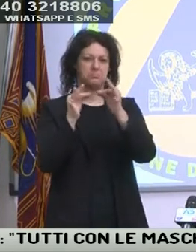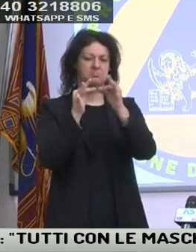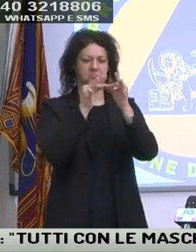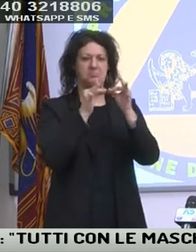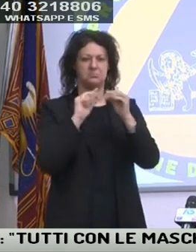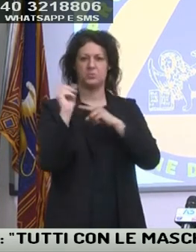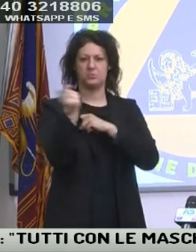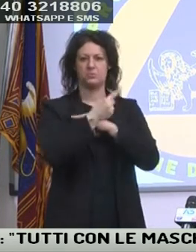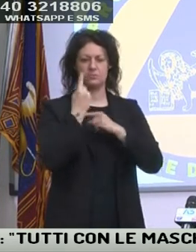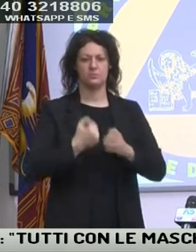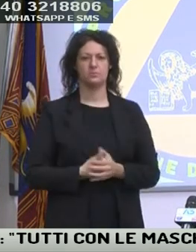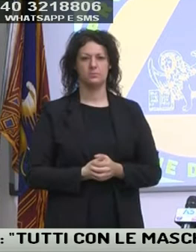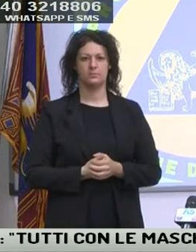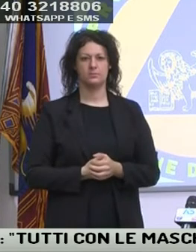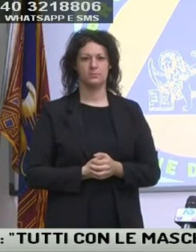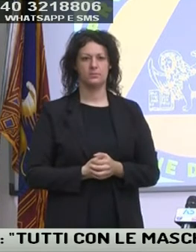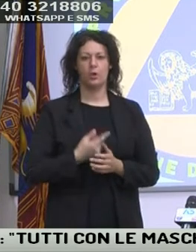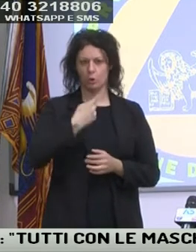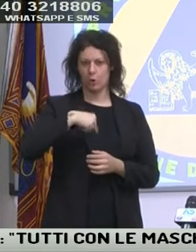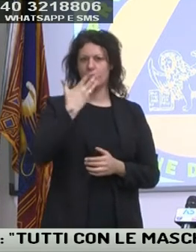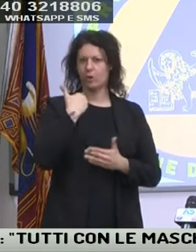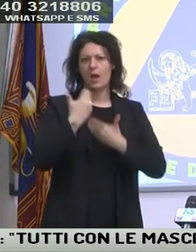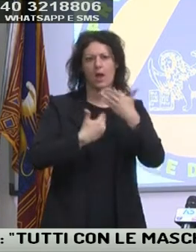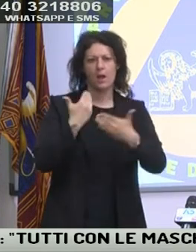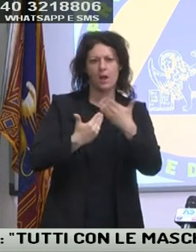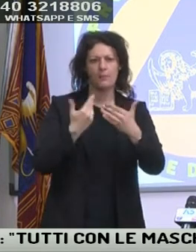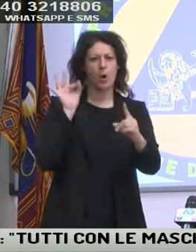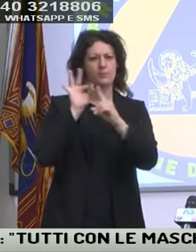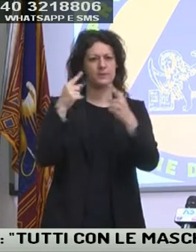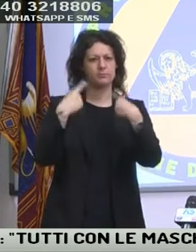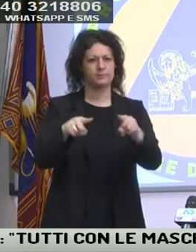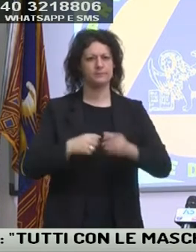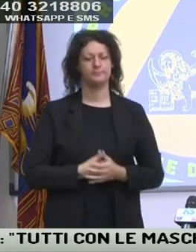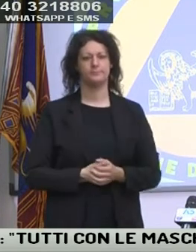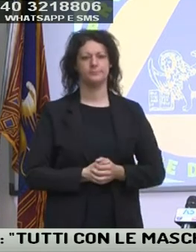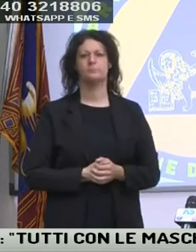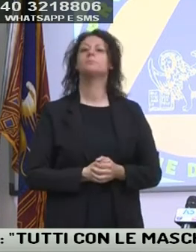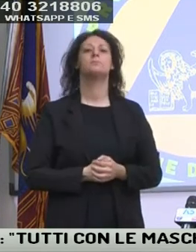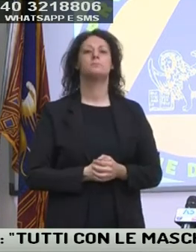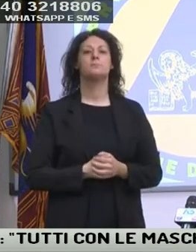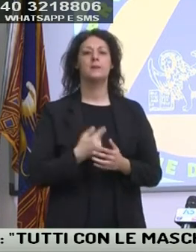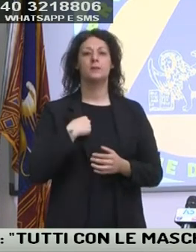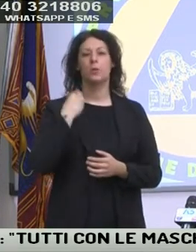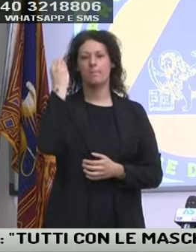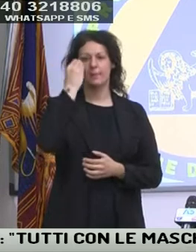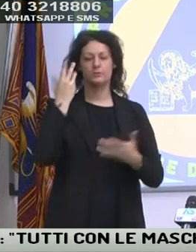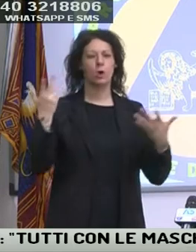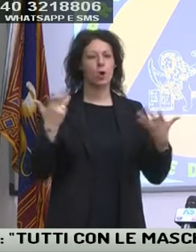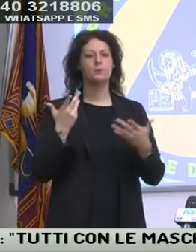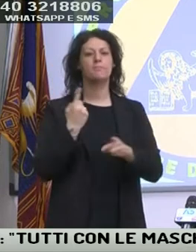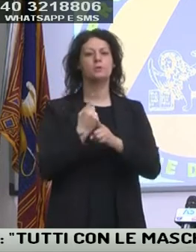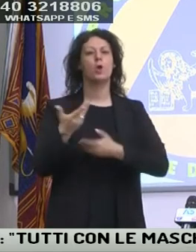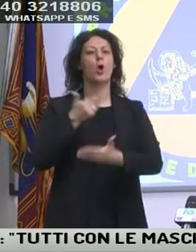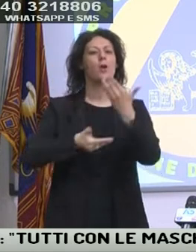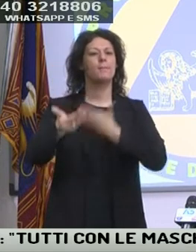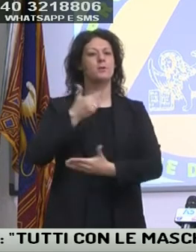di procedere affinché questo si avveri. Penso che nella leale collaborazione tra le istituzioni, leale